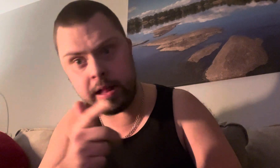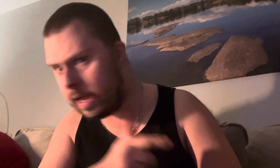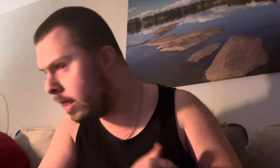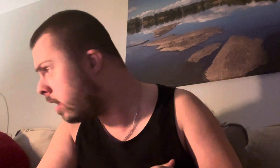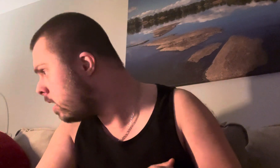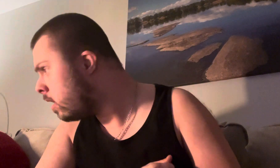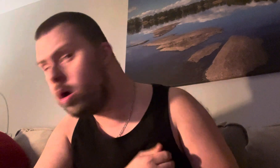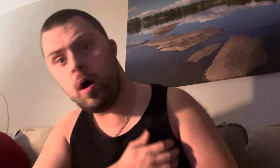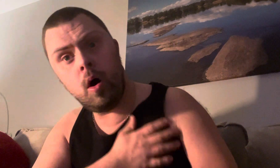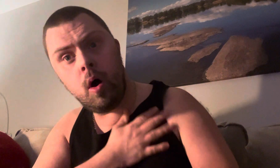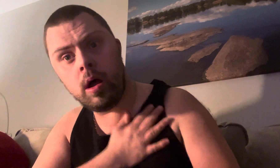till